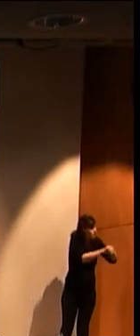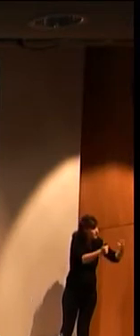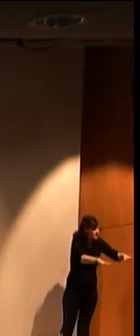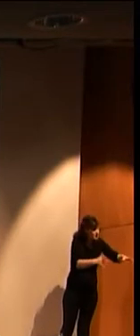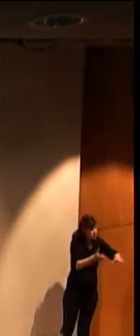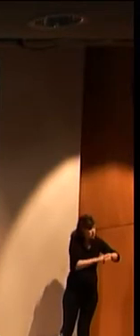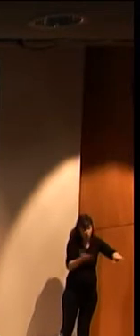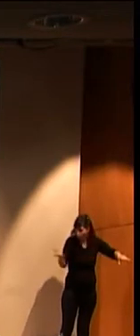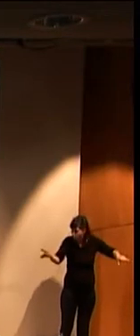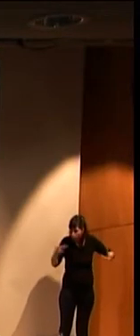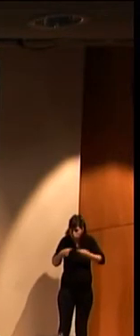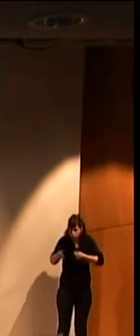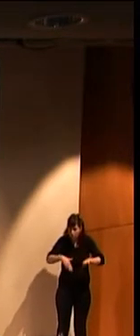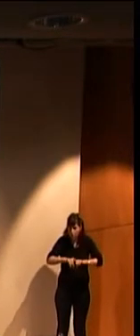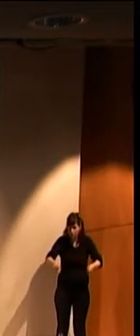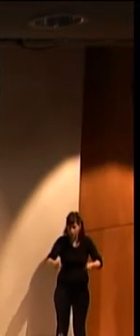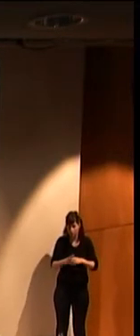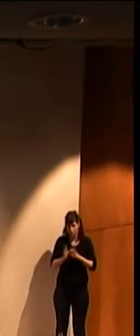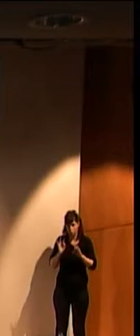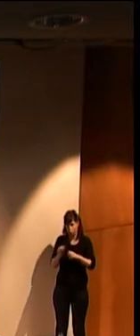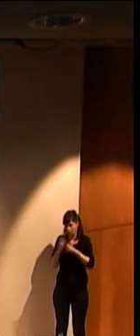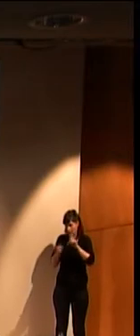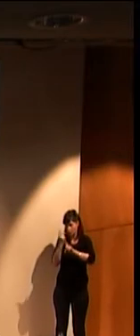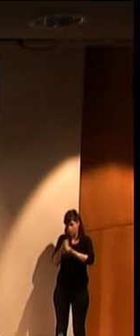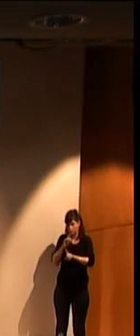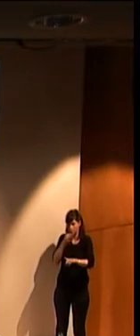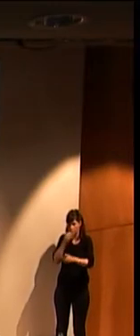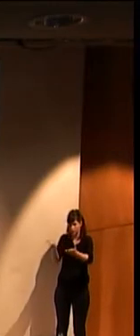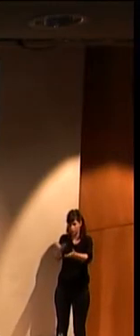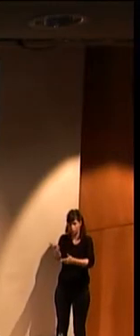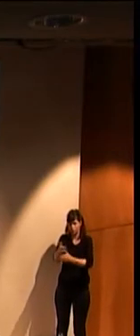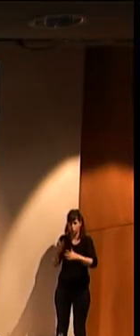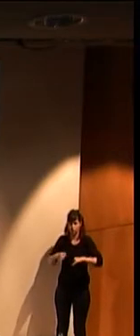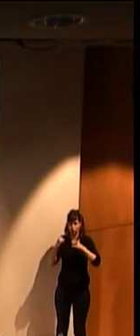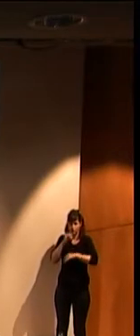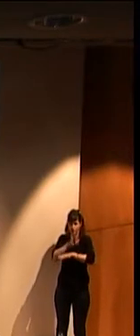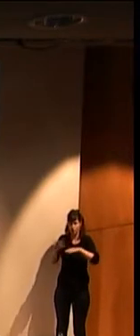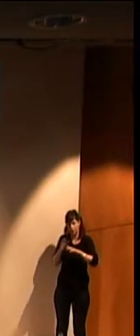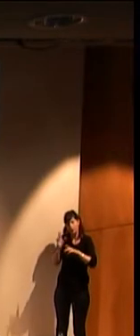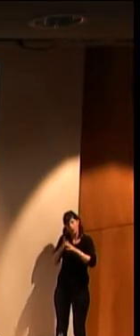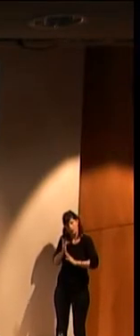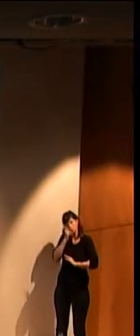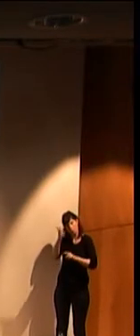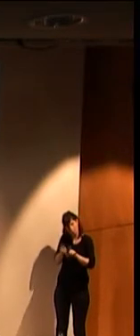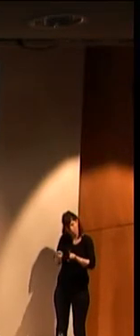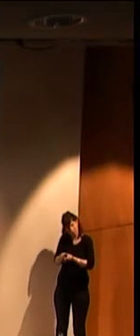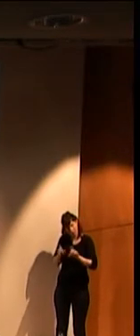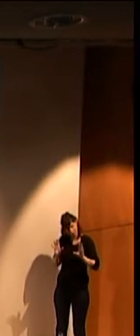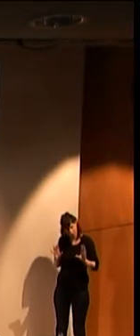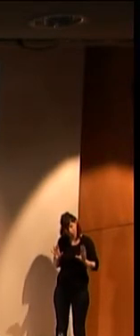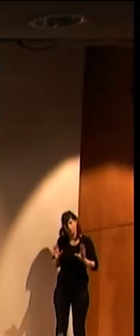pas. Très important, là je le dis aux jeunes architectes que vous êtes talentueuses,